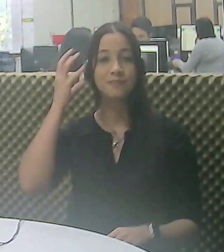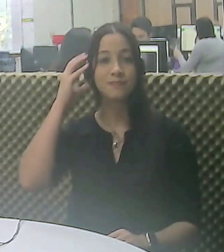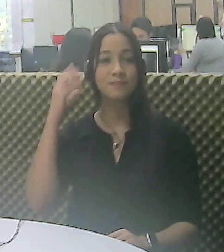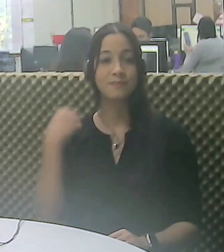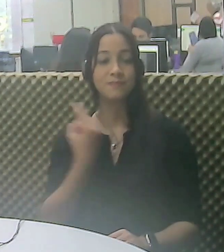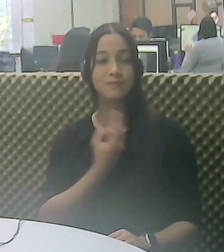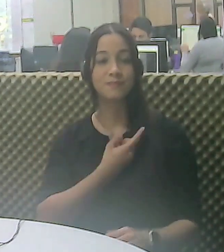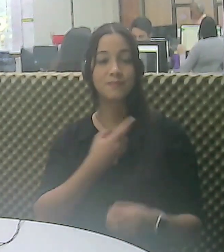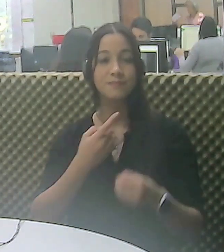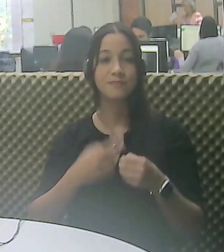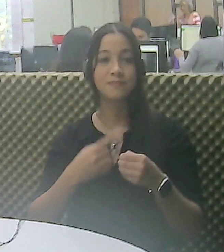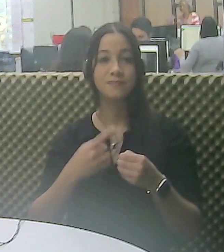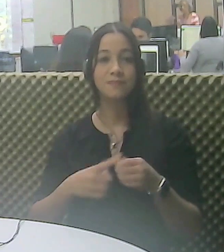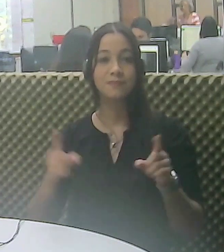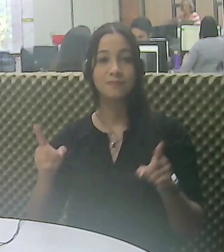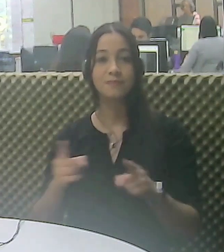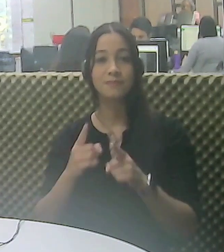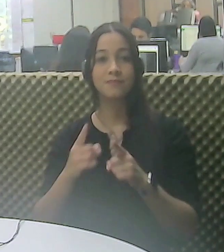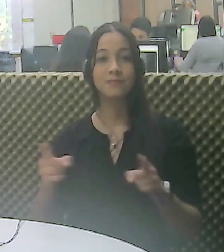Rádio Nossa Cidade.